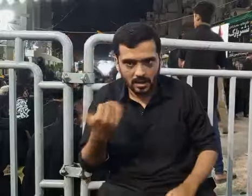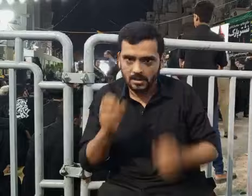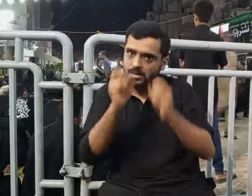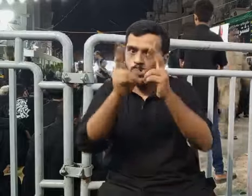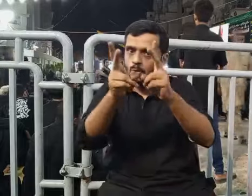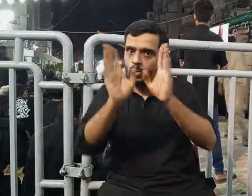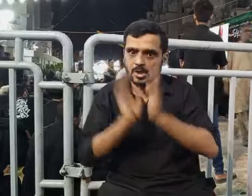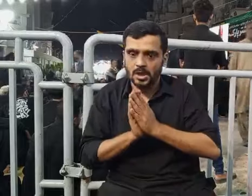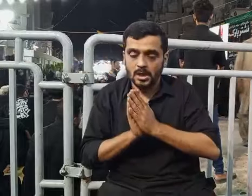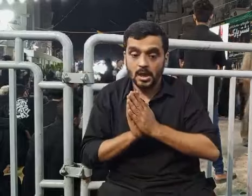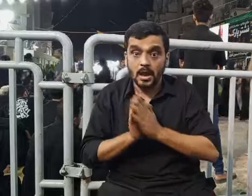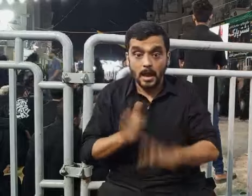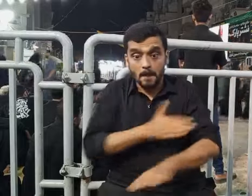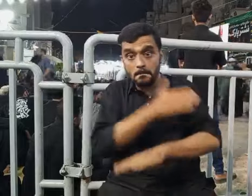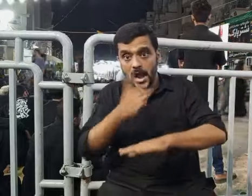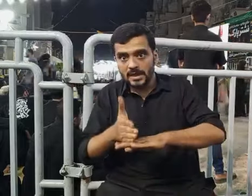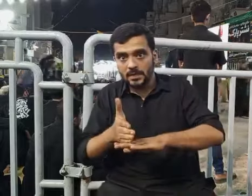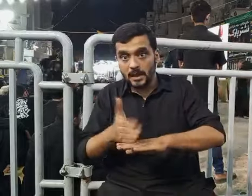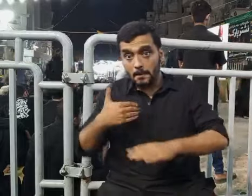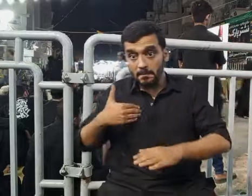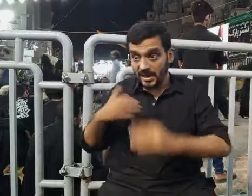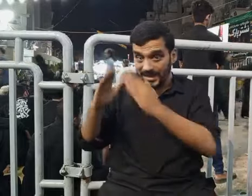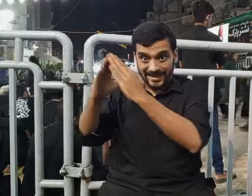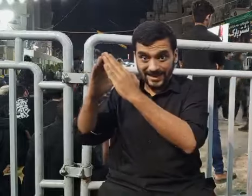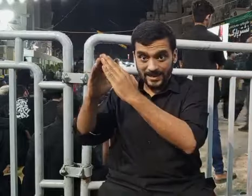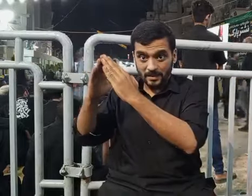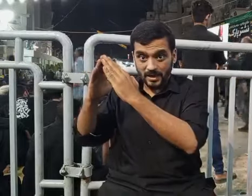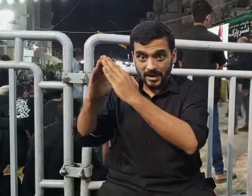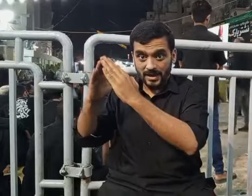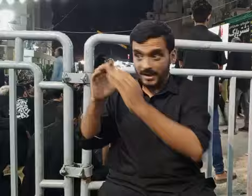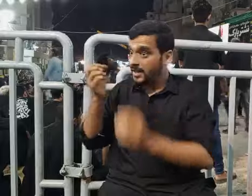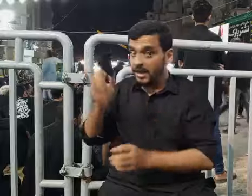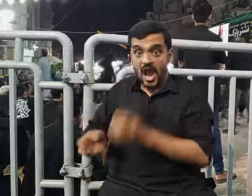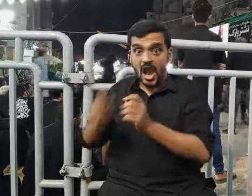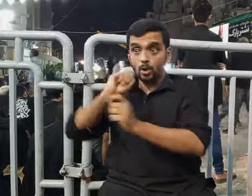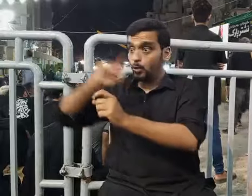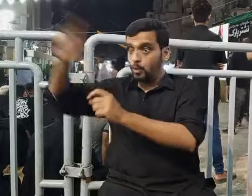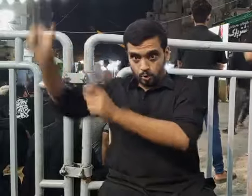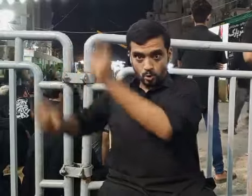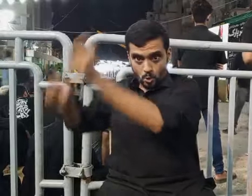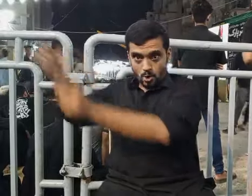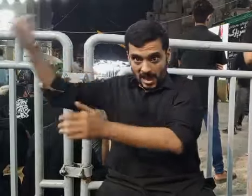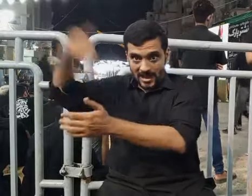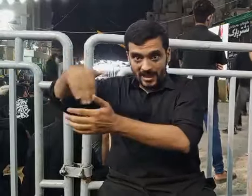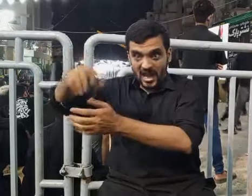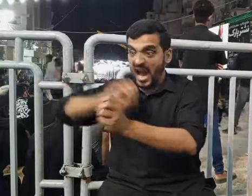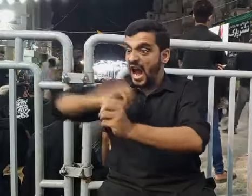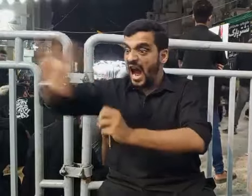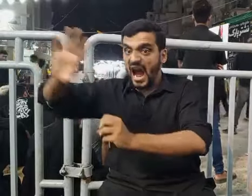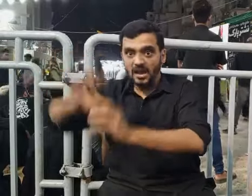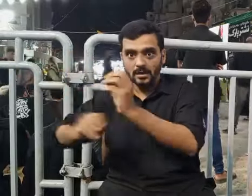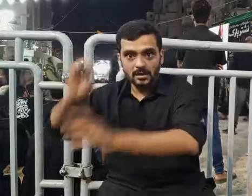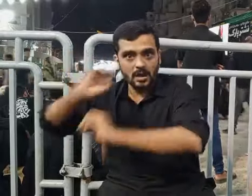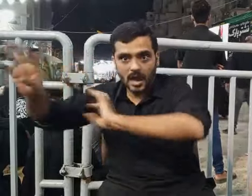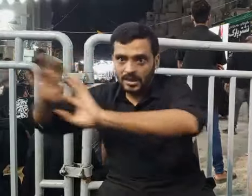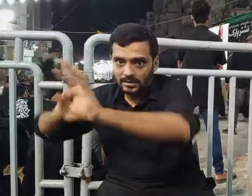سے آپ انشاءاللہ جو ہوتے ہیں فضائل پیش ہوئے صرف ایک سوال ضرور آپ کو سمجھ آئیں گے مولانا کا آنا افضل نور سے افضل میں اس لیے کیوں